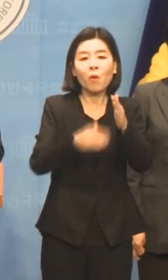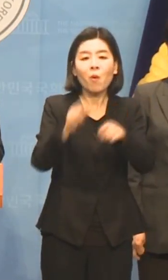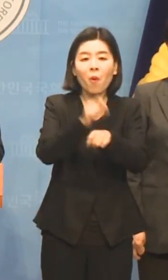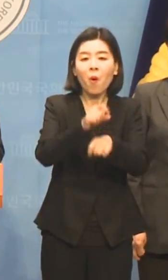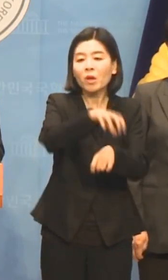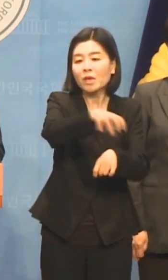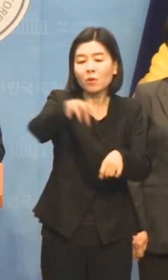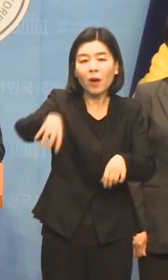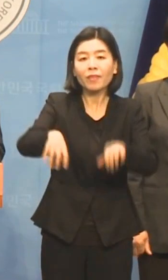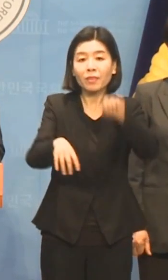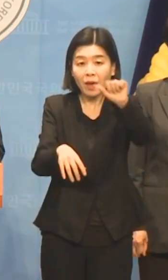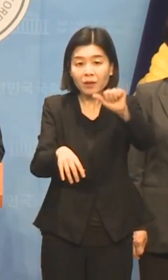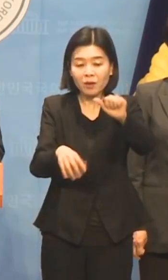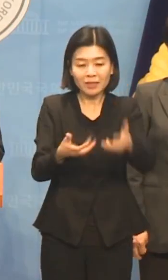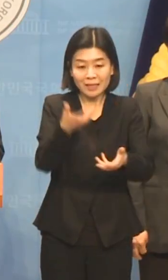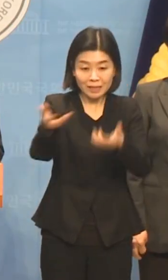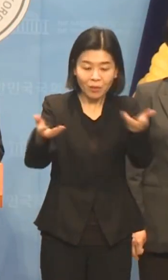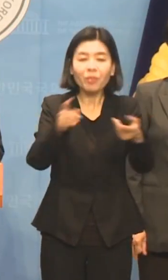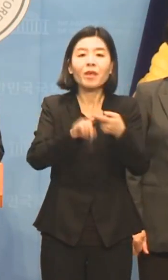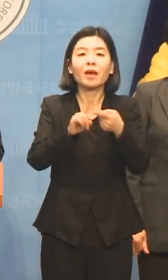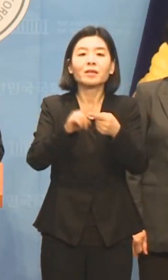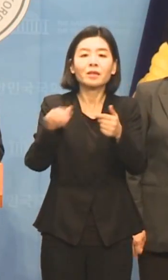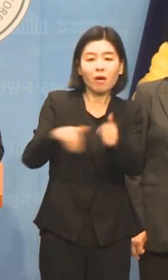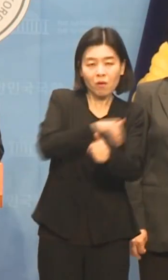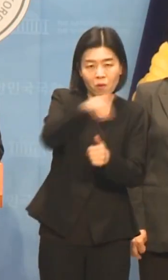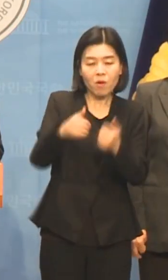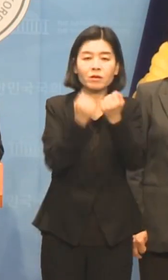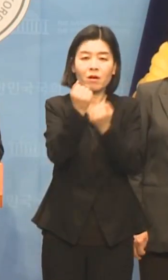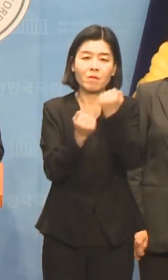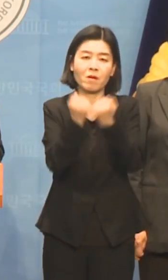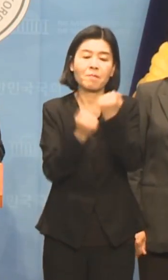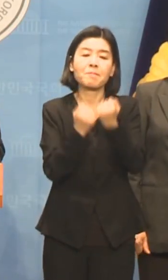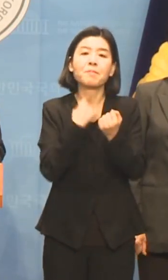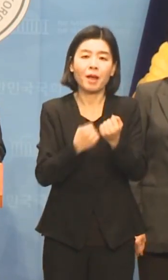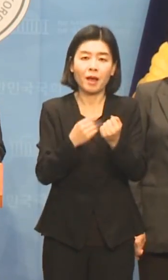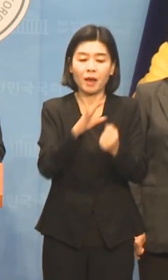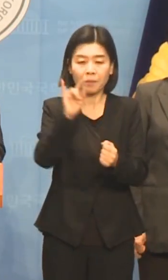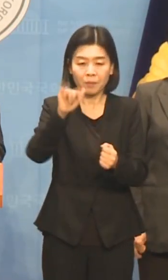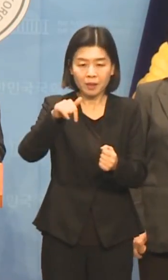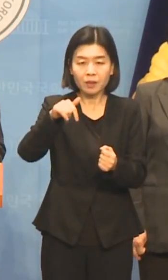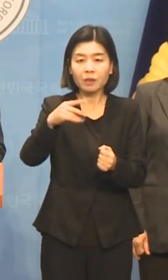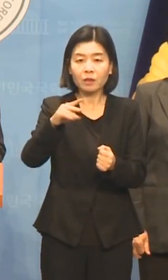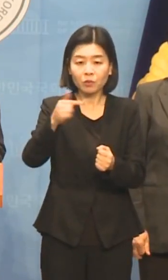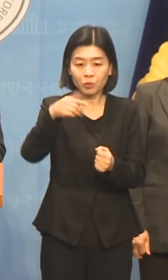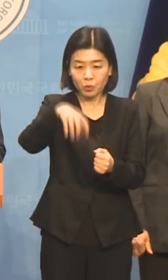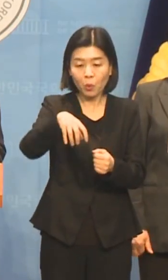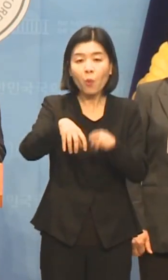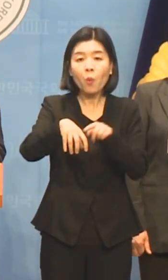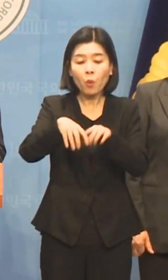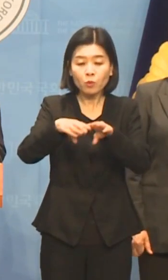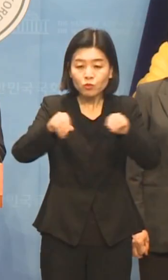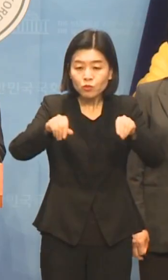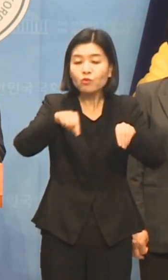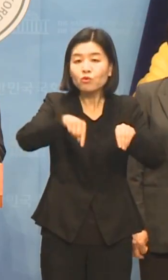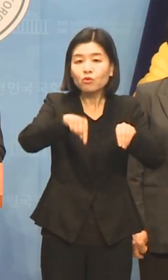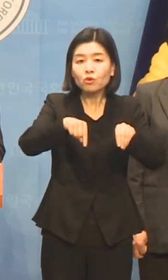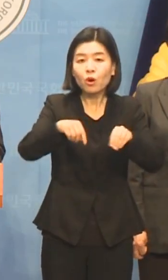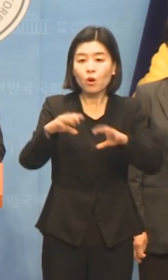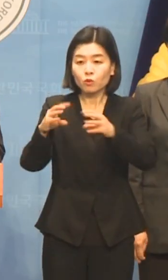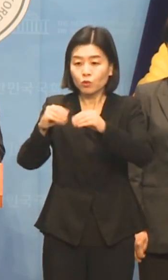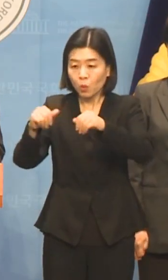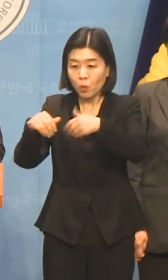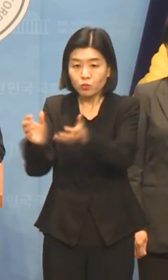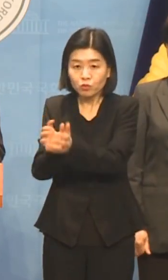배경을 설명했습니다. 이 과정에 백현동 부지에 대해서 국토부가 도시계획 변경을